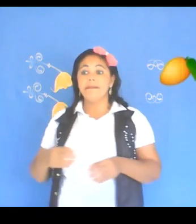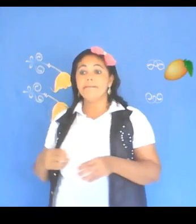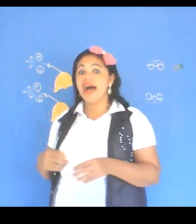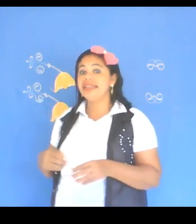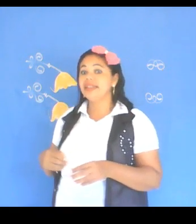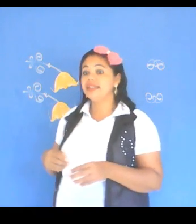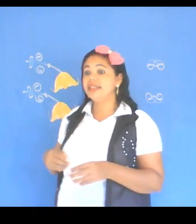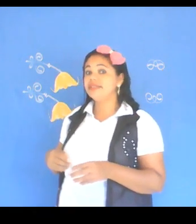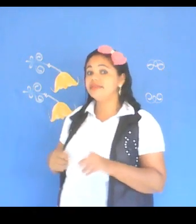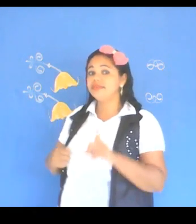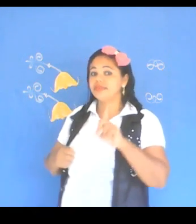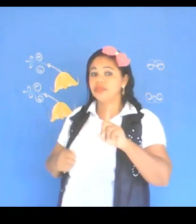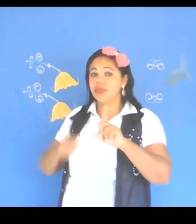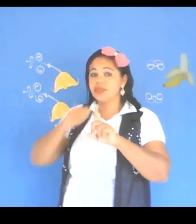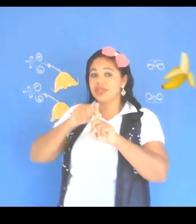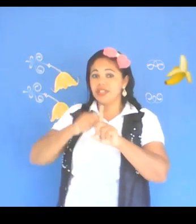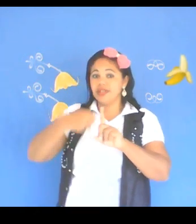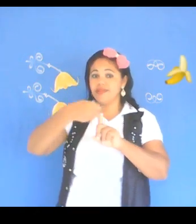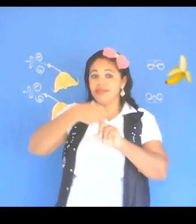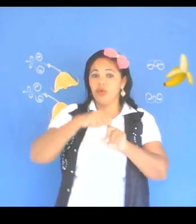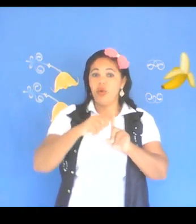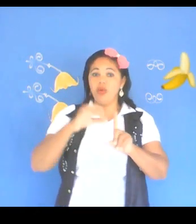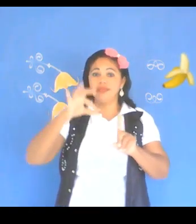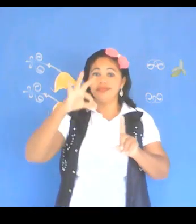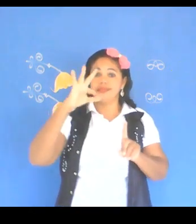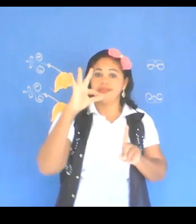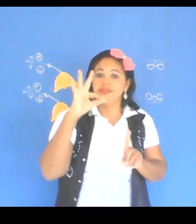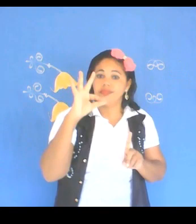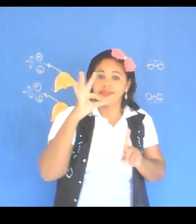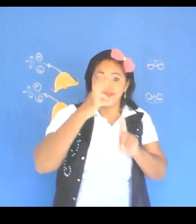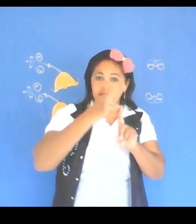Banana. Uma mãozinha. Ou, assim.